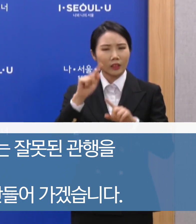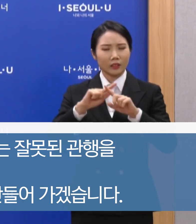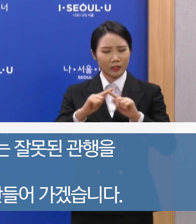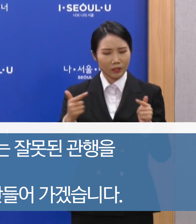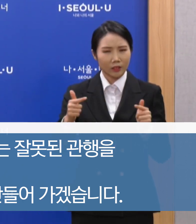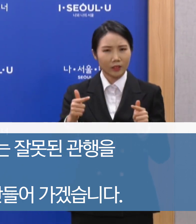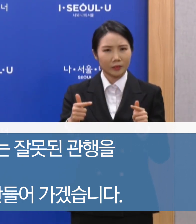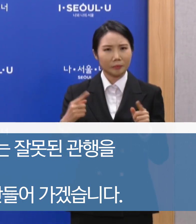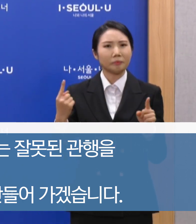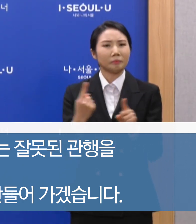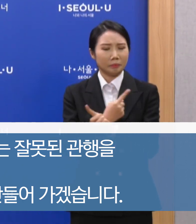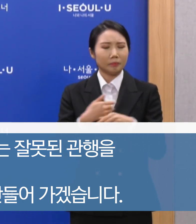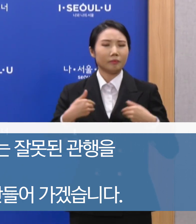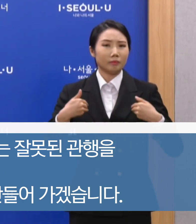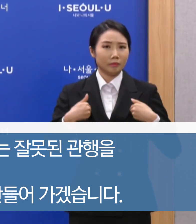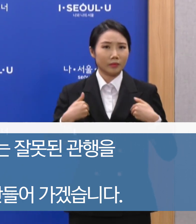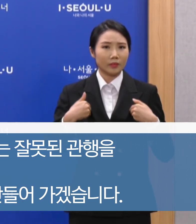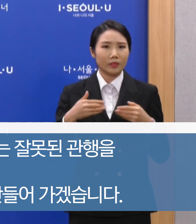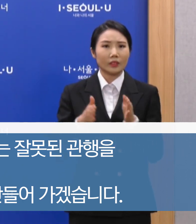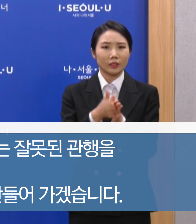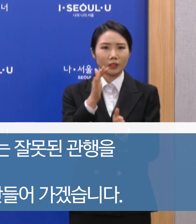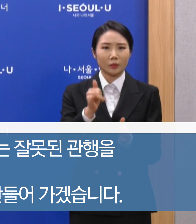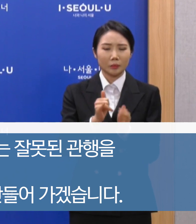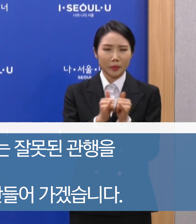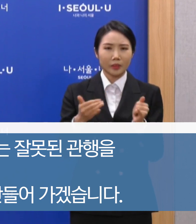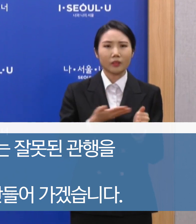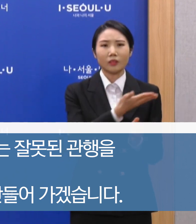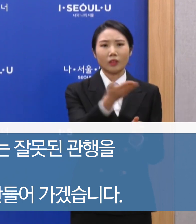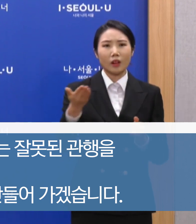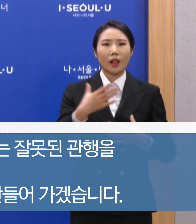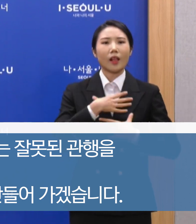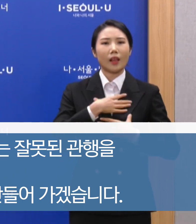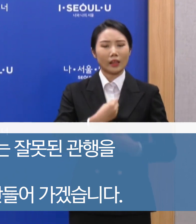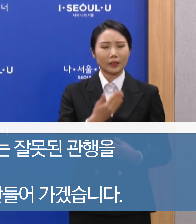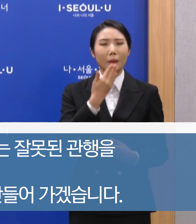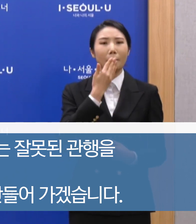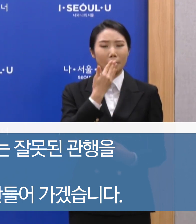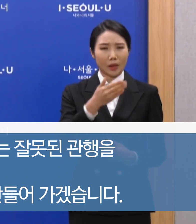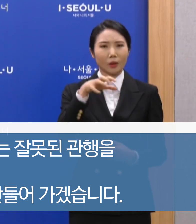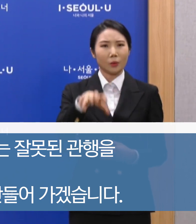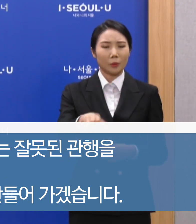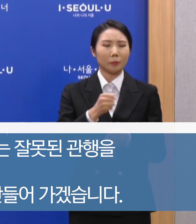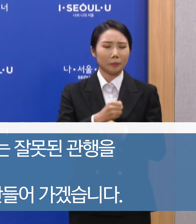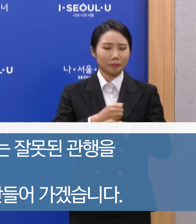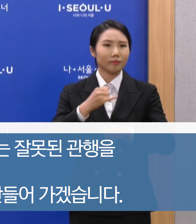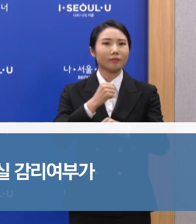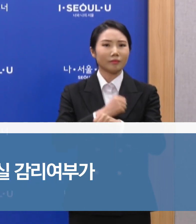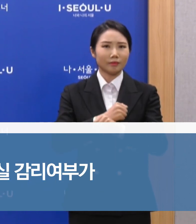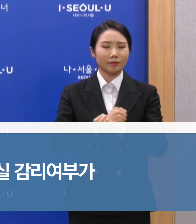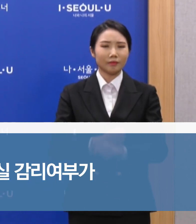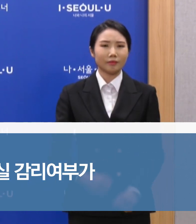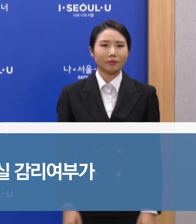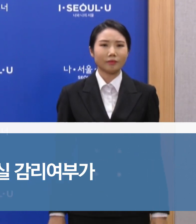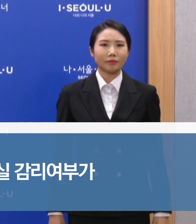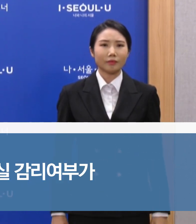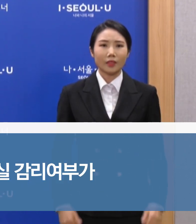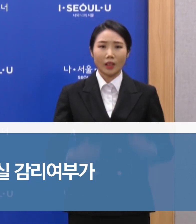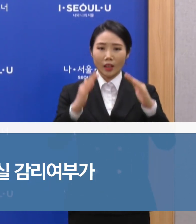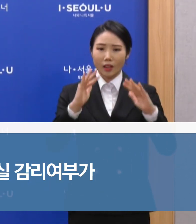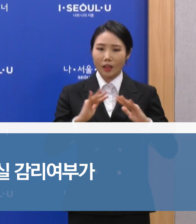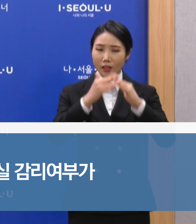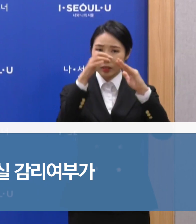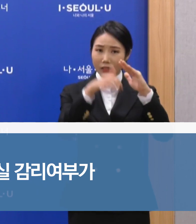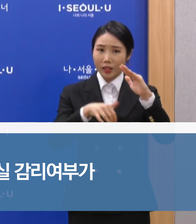도려내겠습니다. 시민이 안심할 수 있는 건설 현장을 반드시 만들어 나가겠습니다. 해체공사는